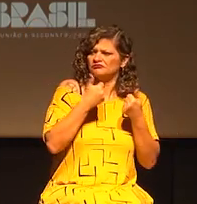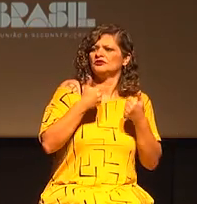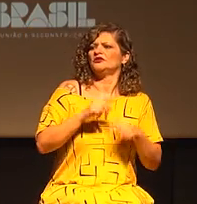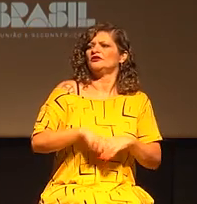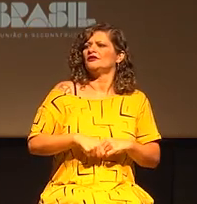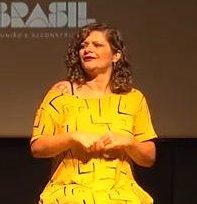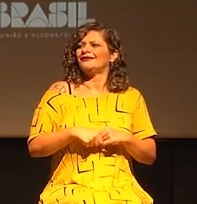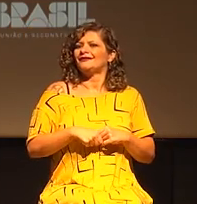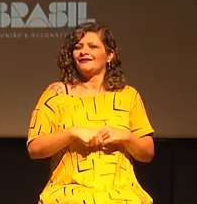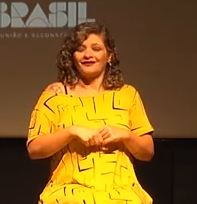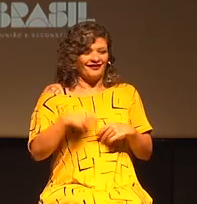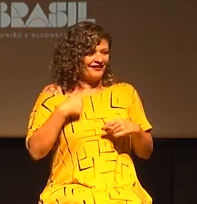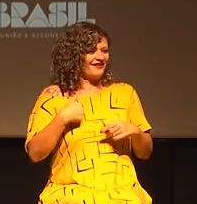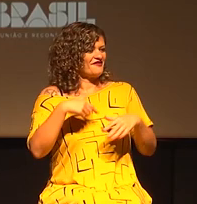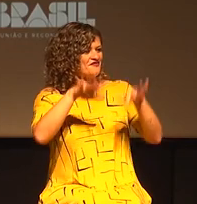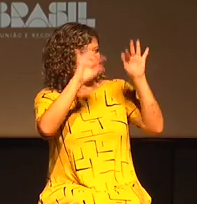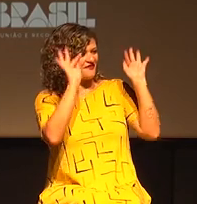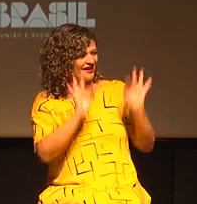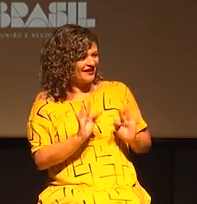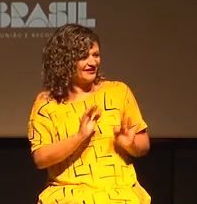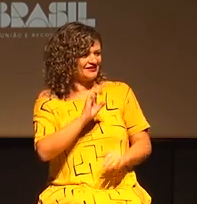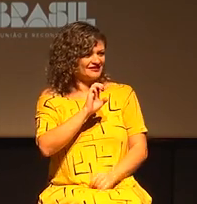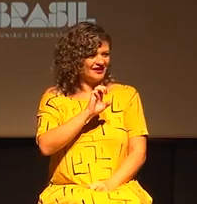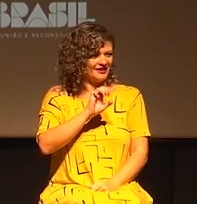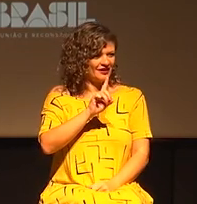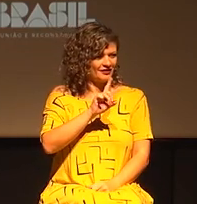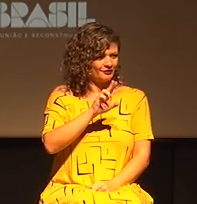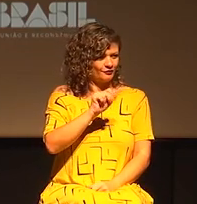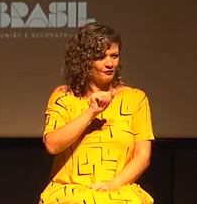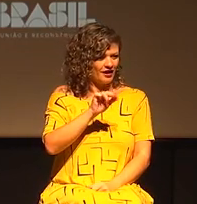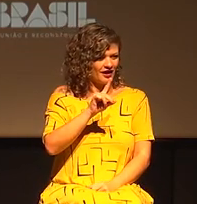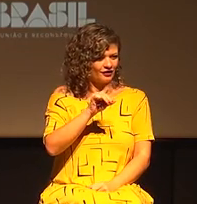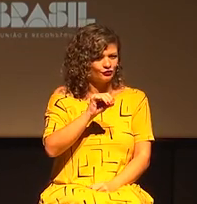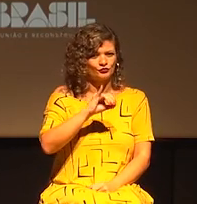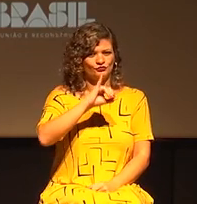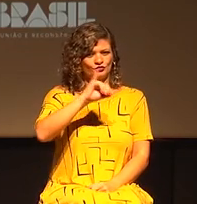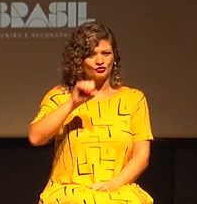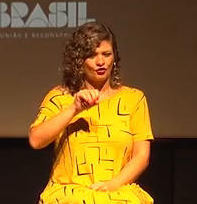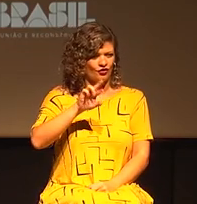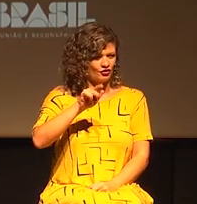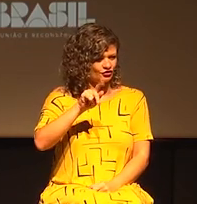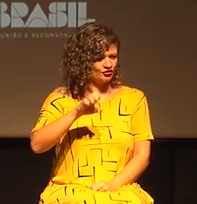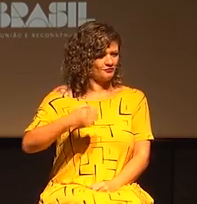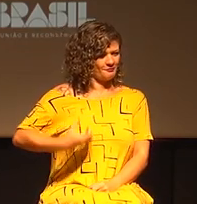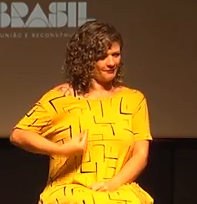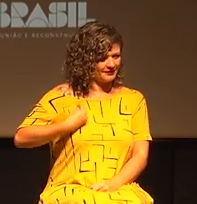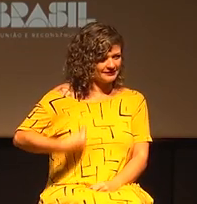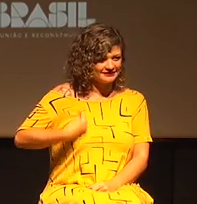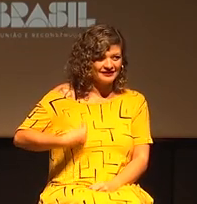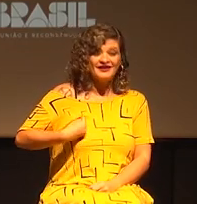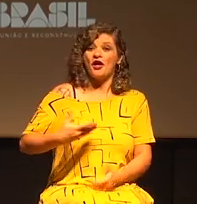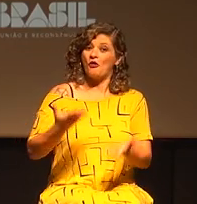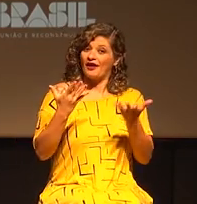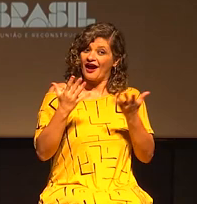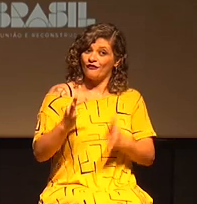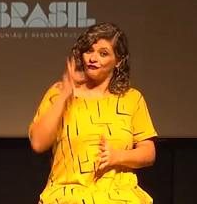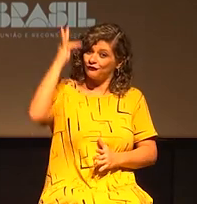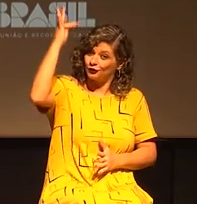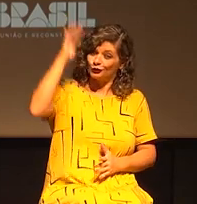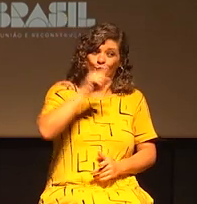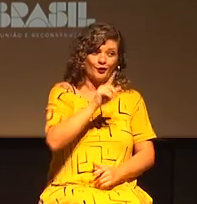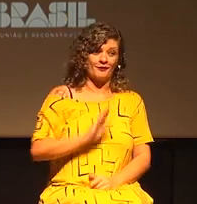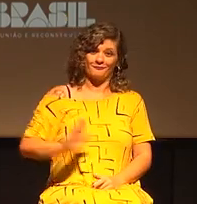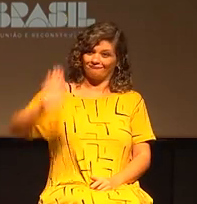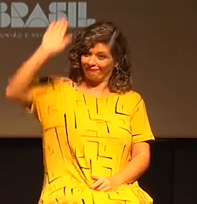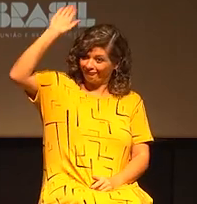presidente sim muito feliz Eduardo Jorge Olha só que estar aqui o Eduardo Jorge seja candidato a presidente não é olha